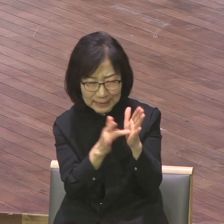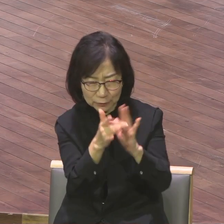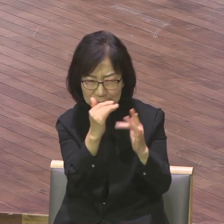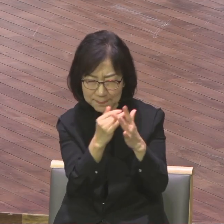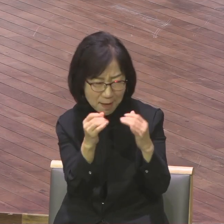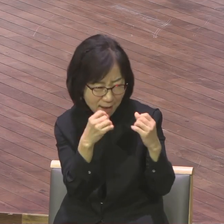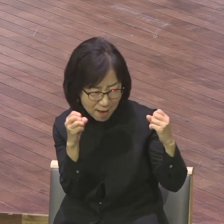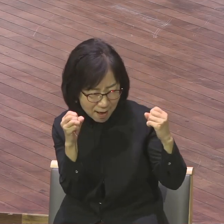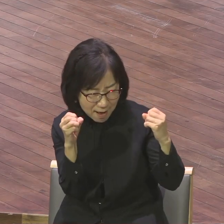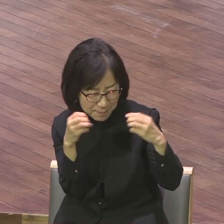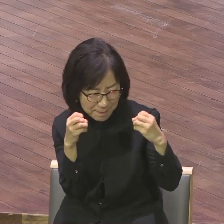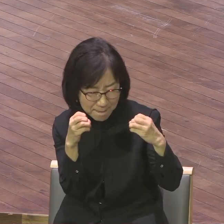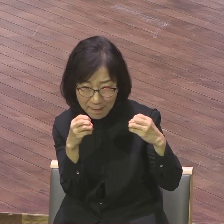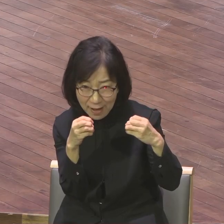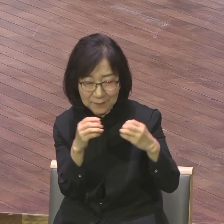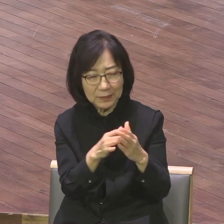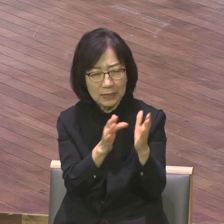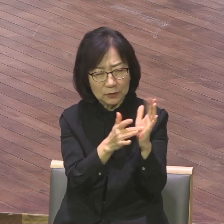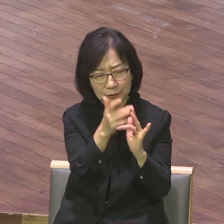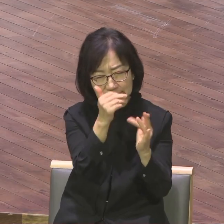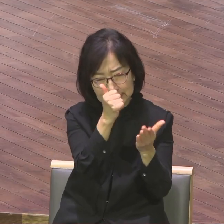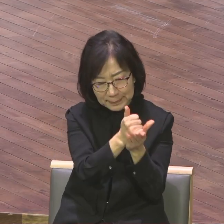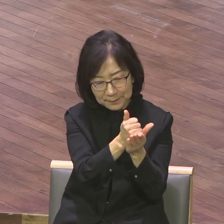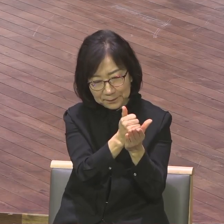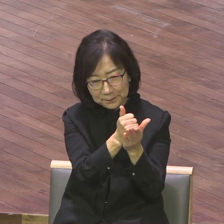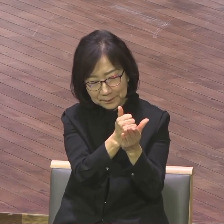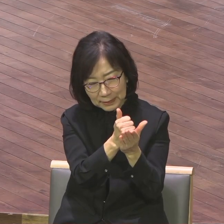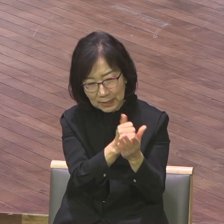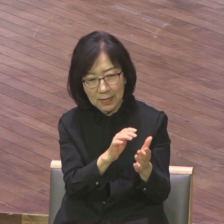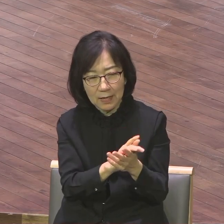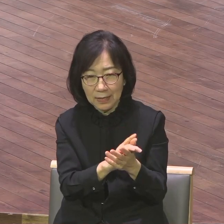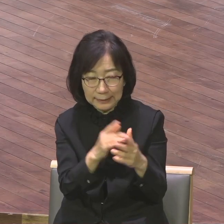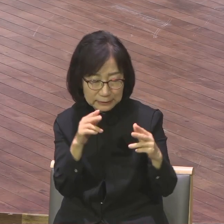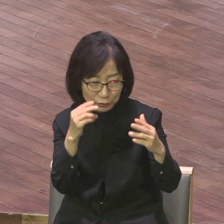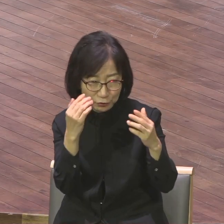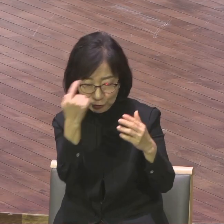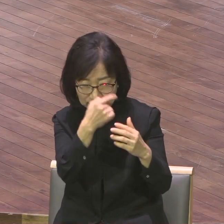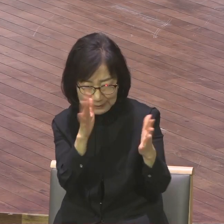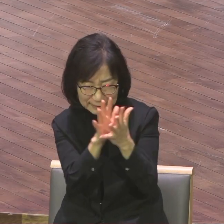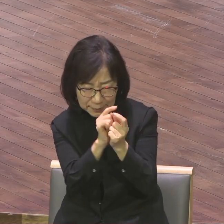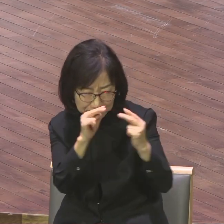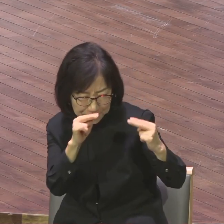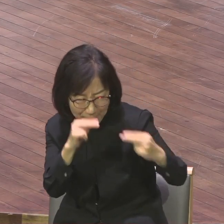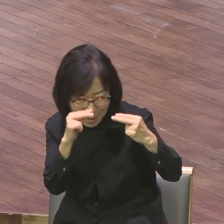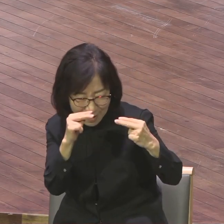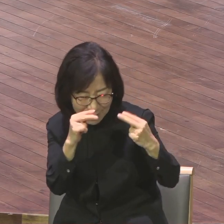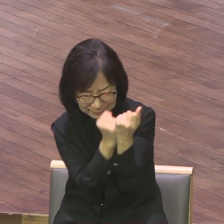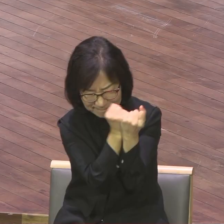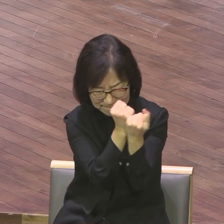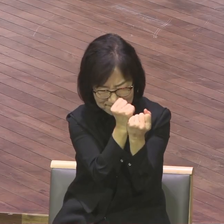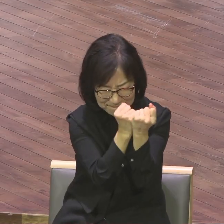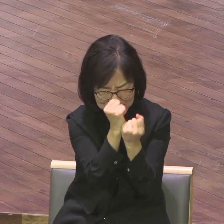말씀을 직면하는 영적 자세를 가져야 돼요. 직면하는. 그래서